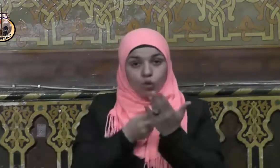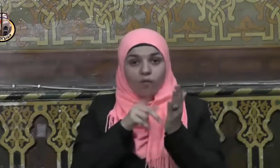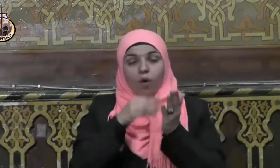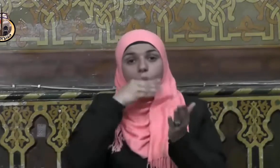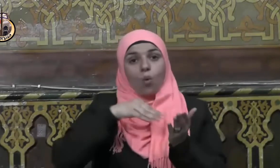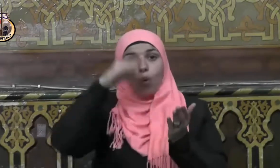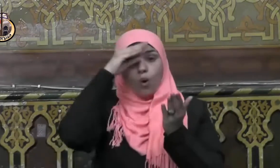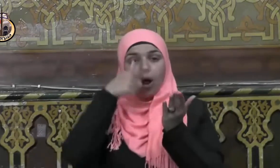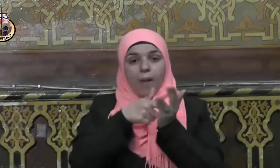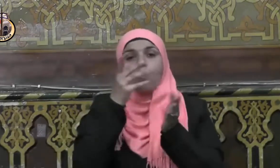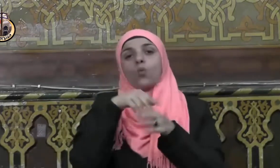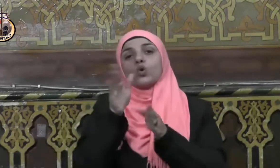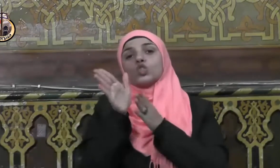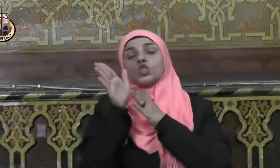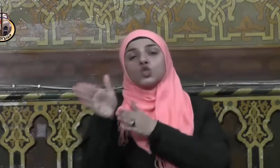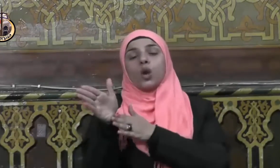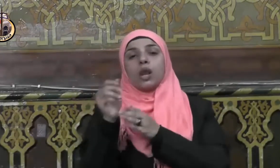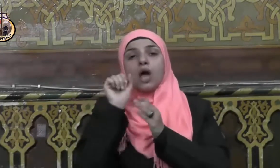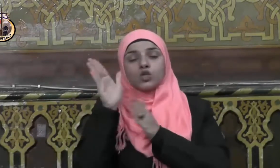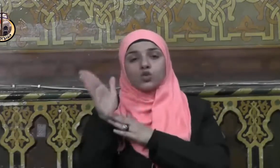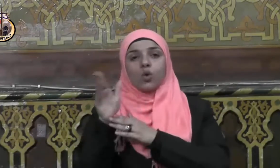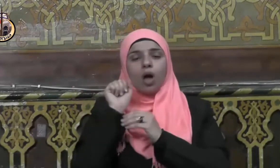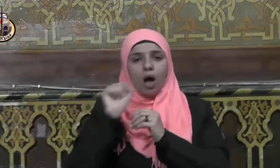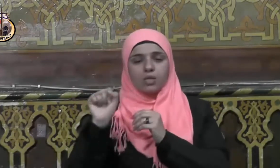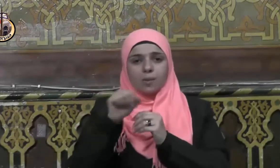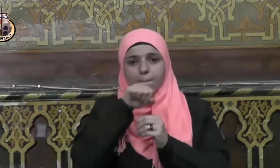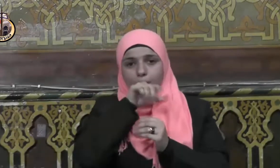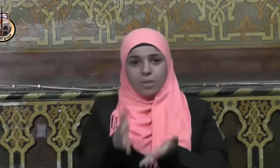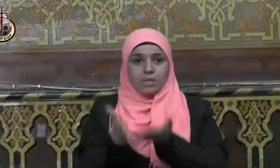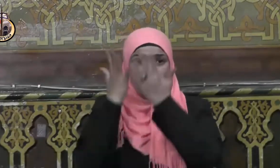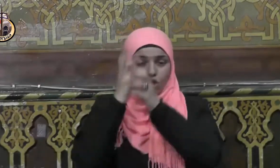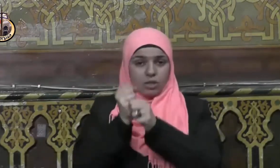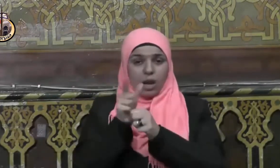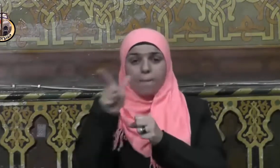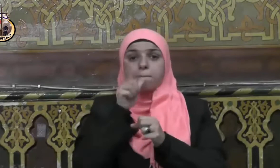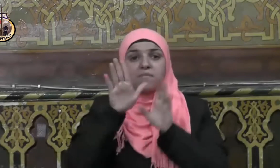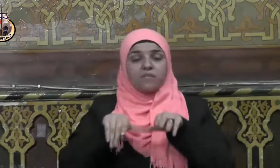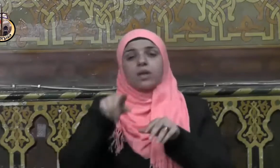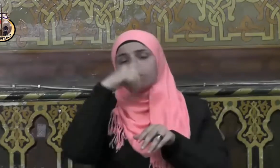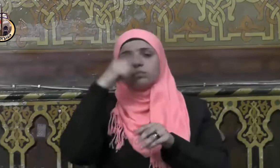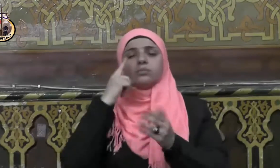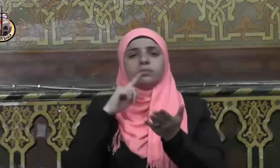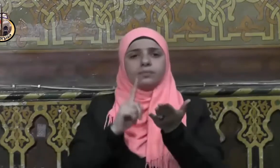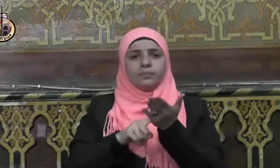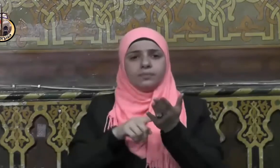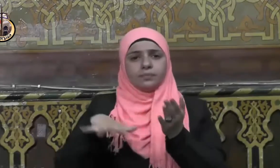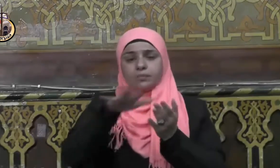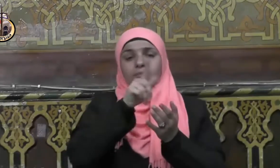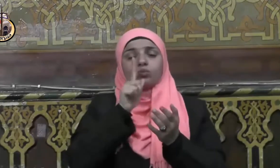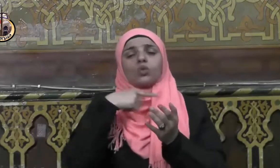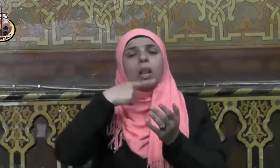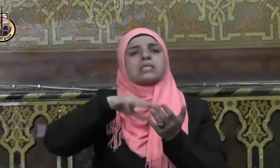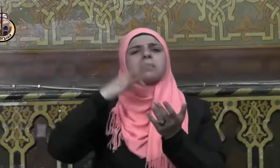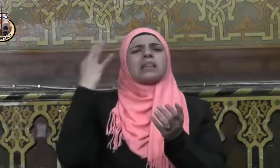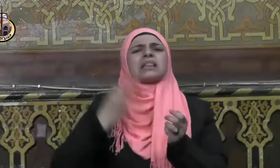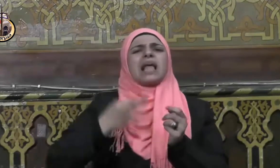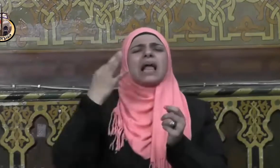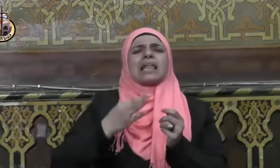والسنة النبوية المطهرة نجد أنهما يؤكدان على ضرورة